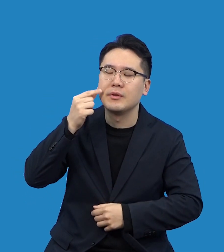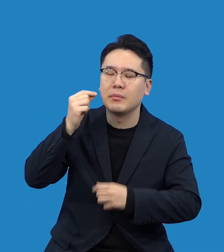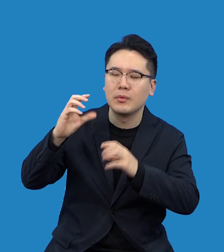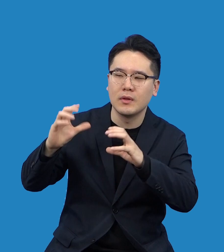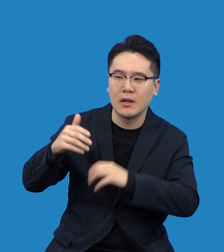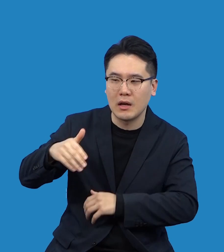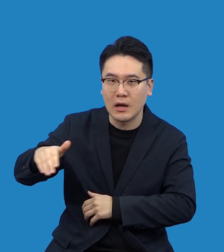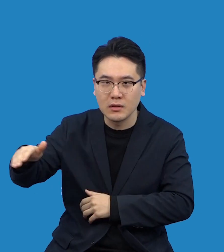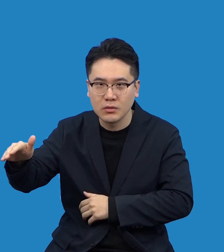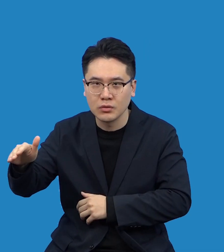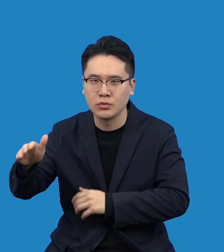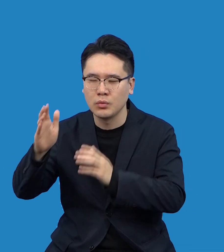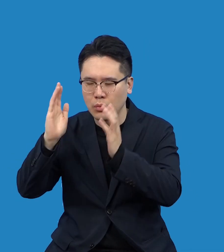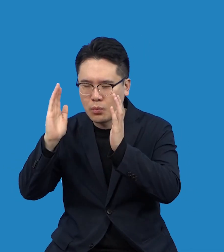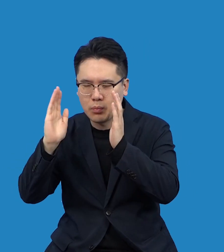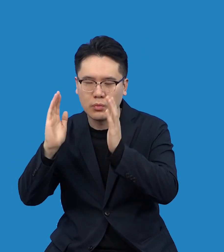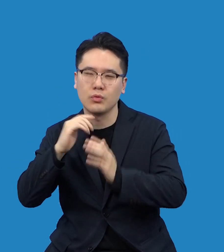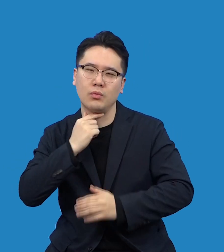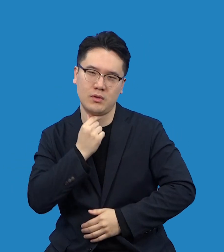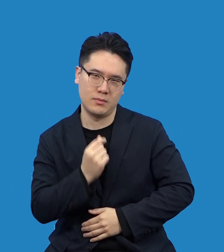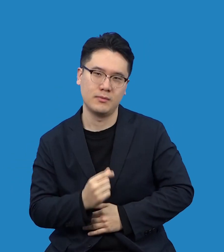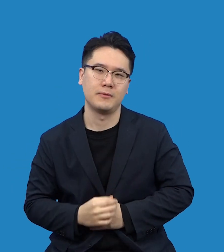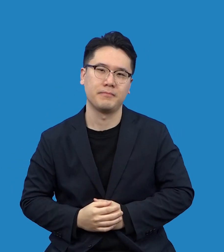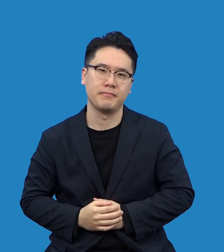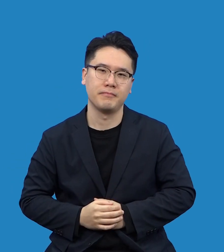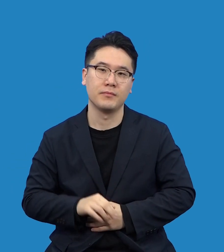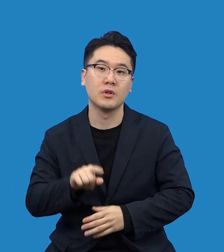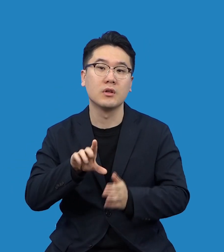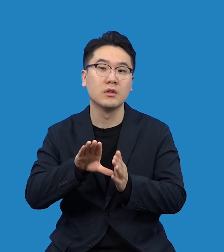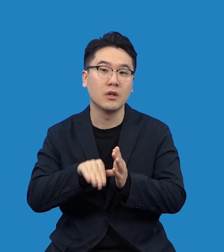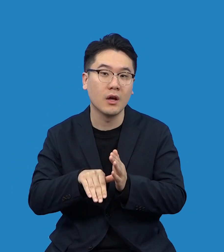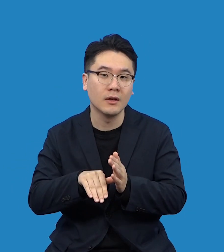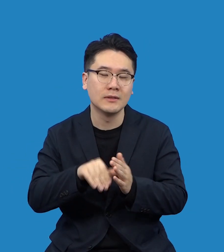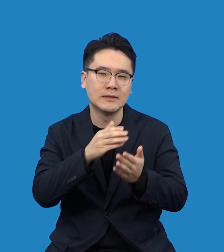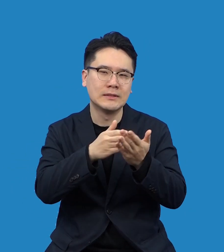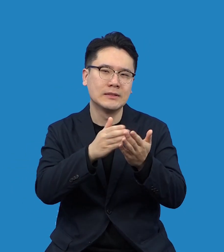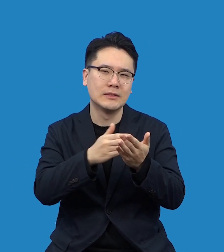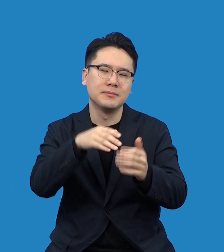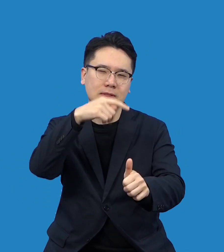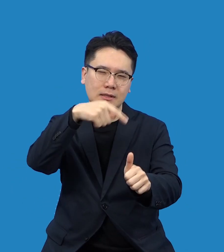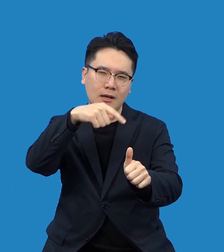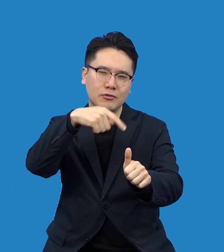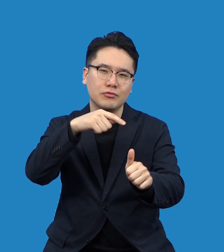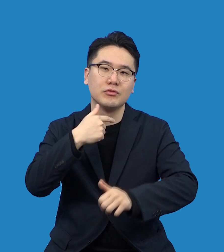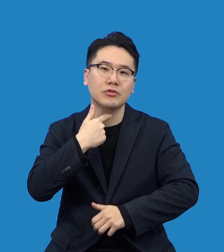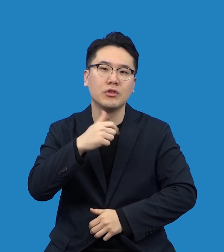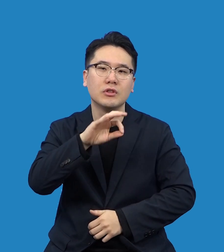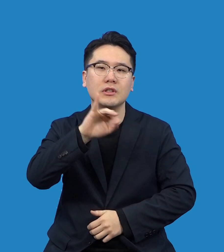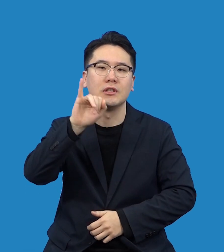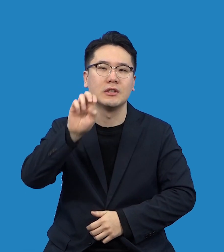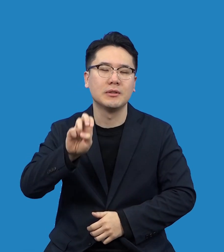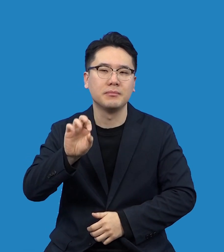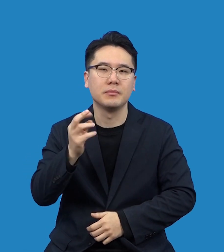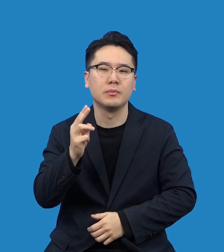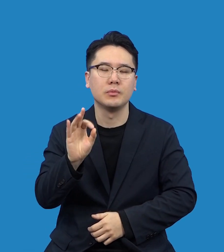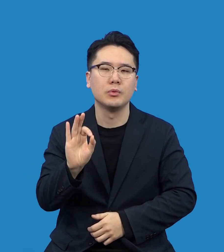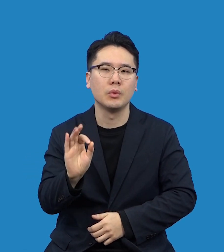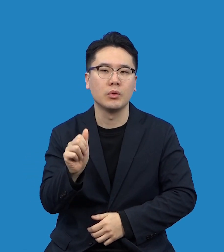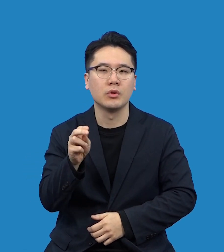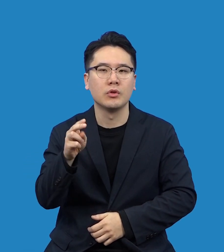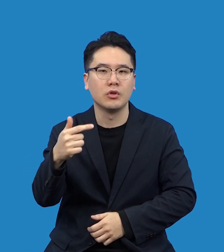그때 오산학교에 그림을 가르쳐 주시던 임용년 선생님, 이분은